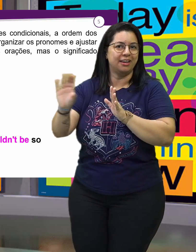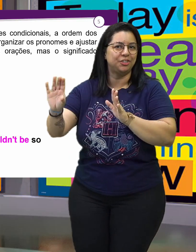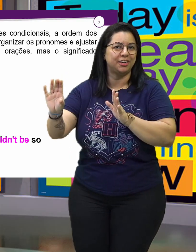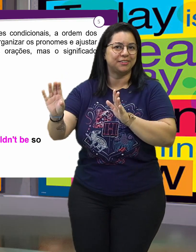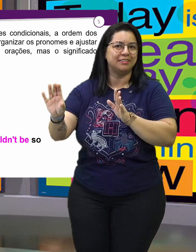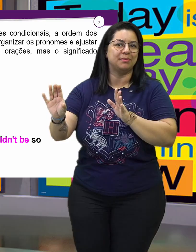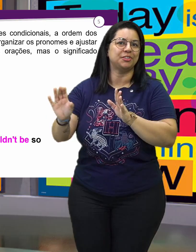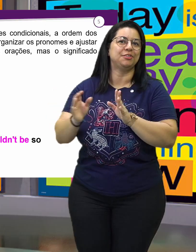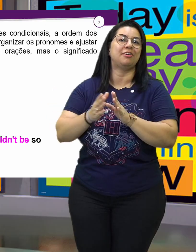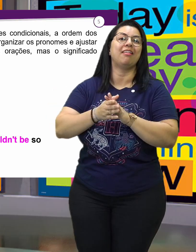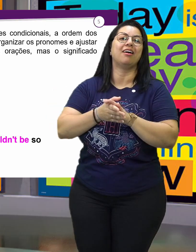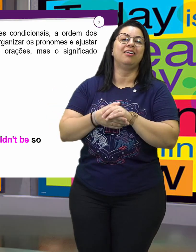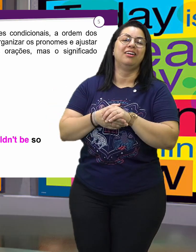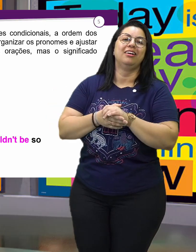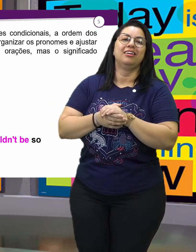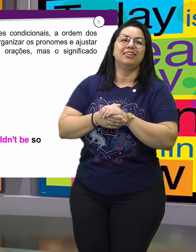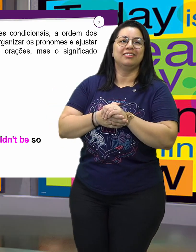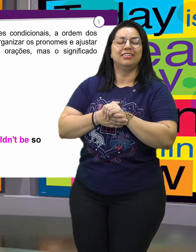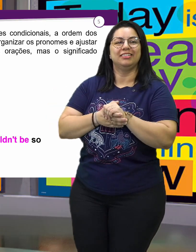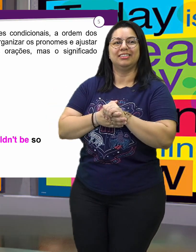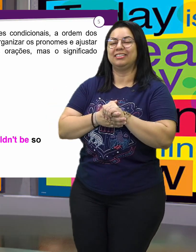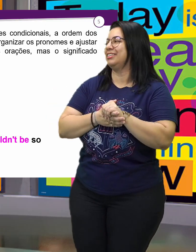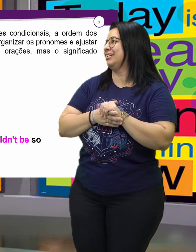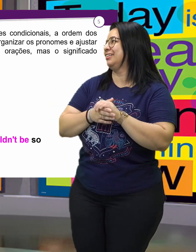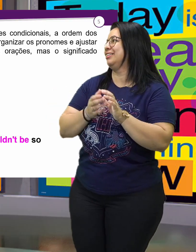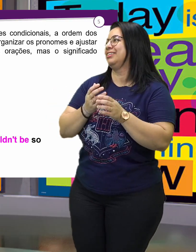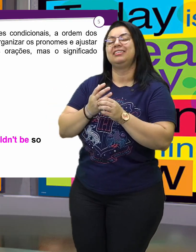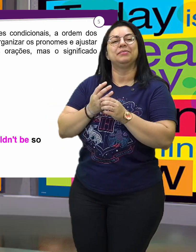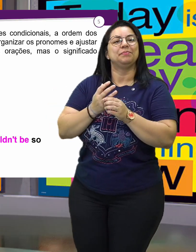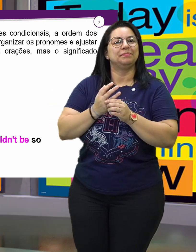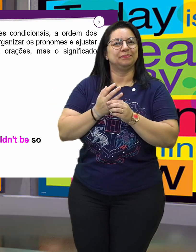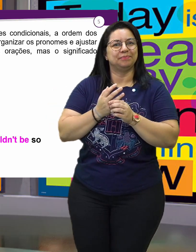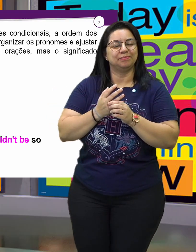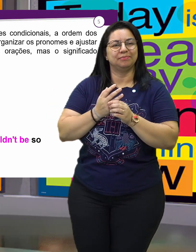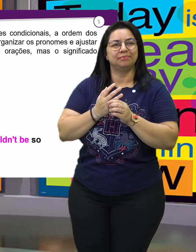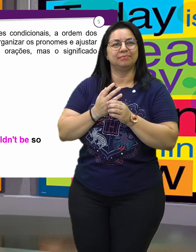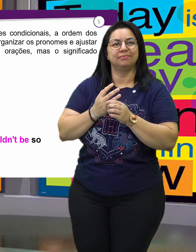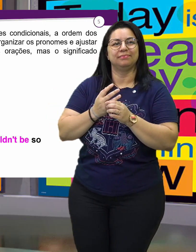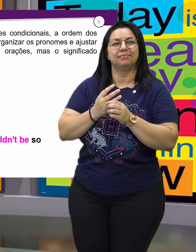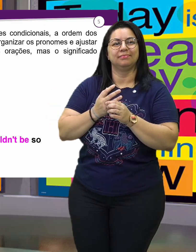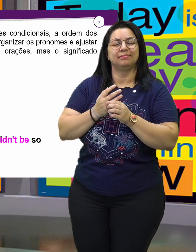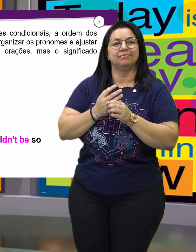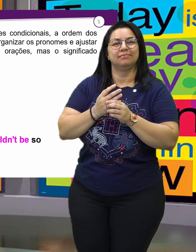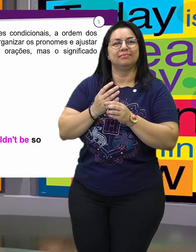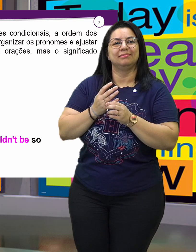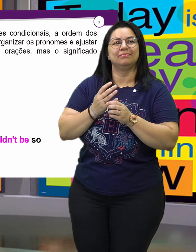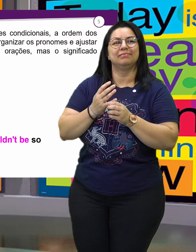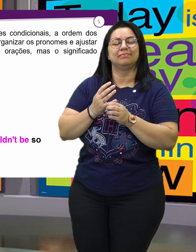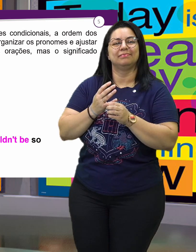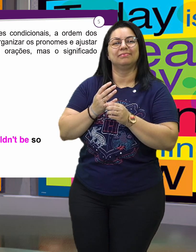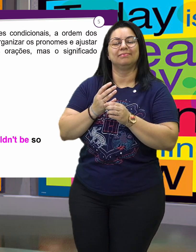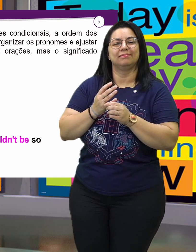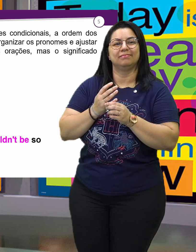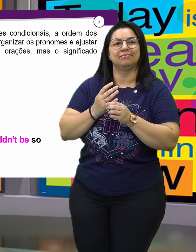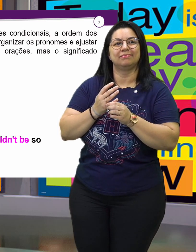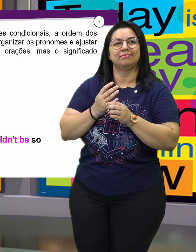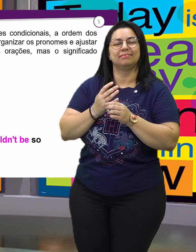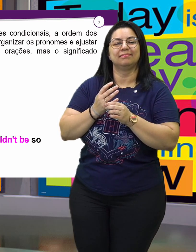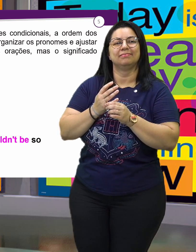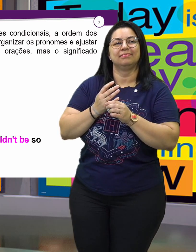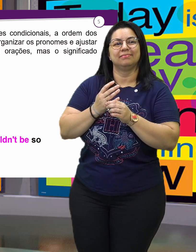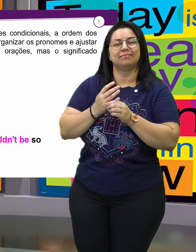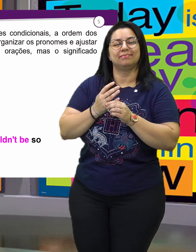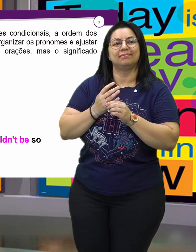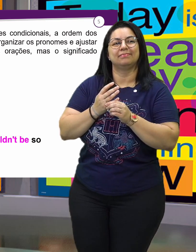verbo daquele jeito ali. E esse would, ele tem 2 traduções no português. Você fala traduções, quando ele vai trabalhar com verbo, ele pode falar de